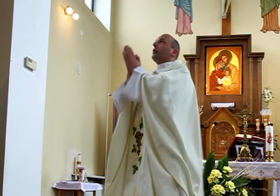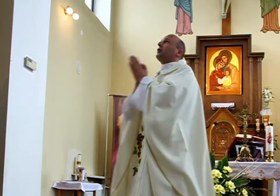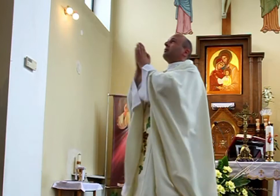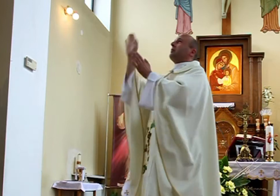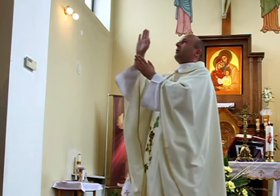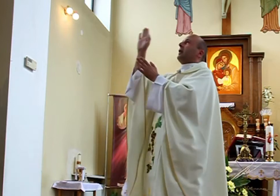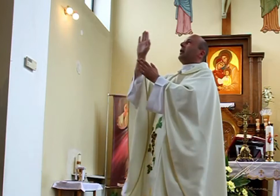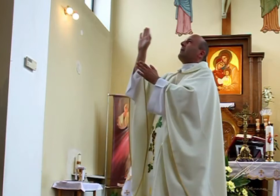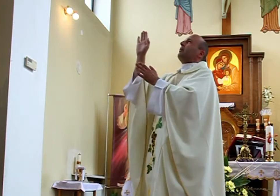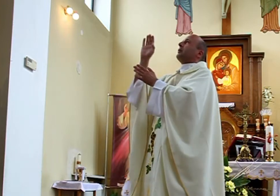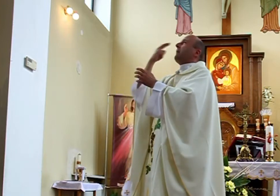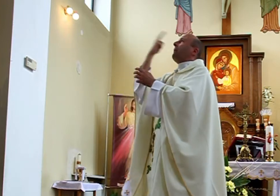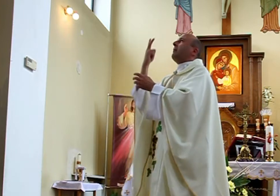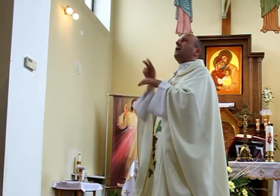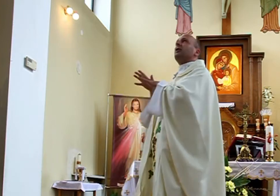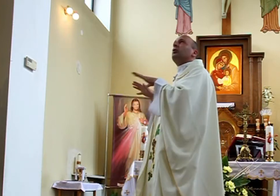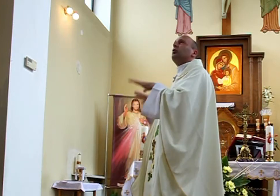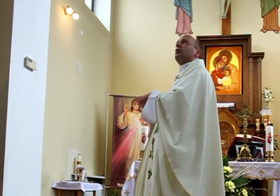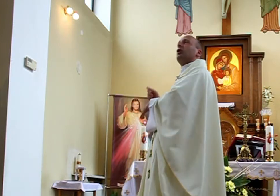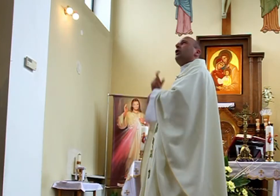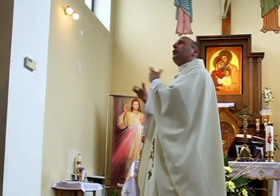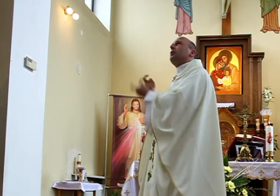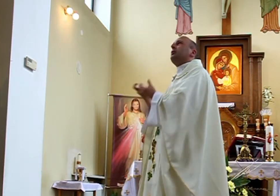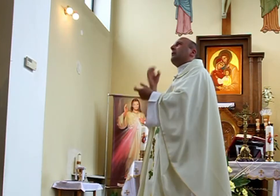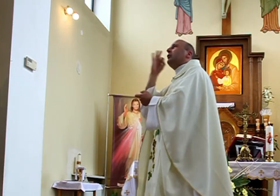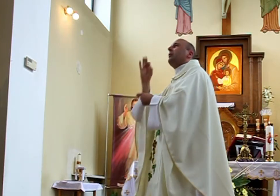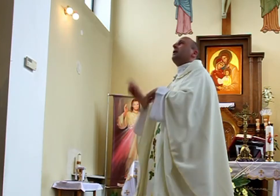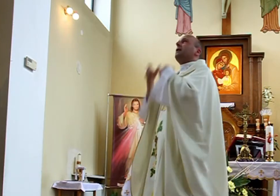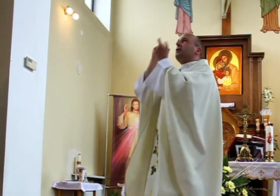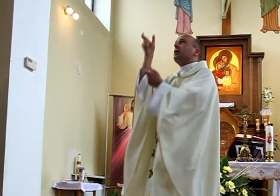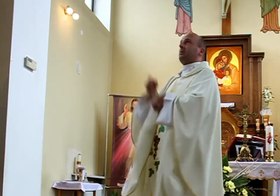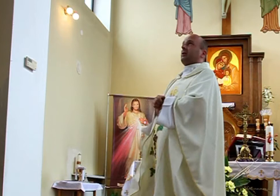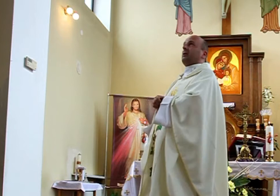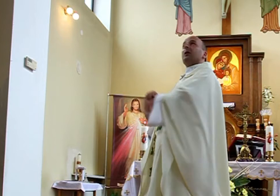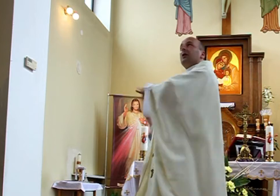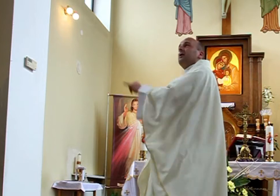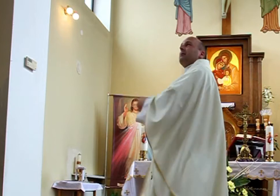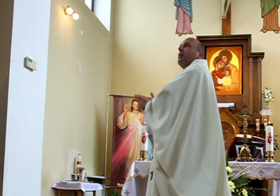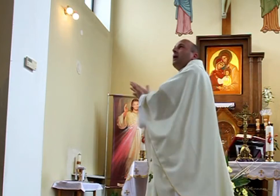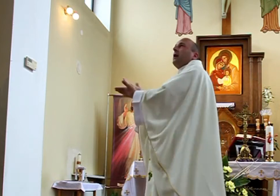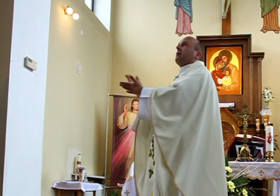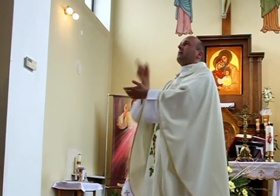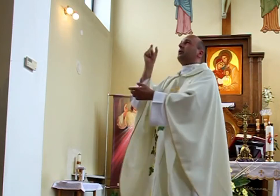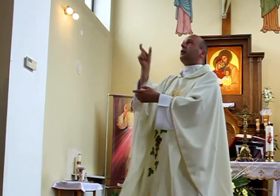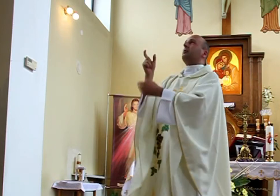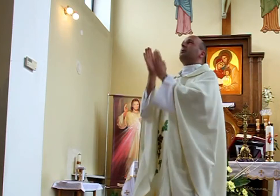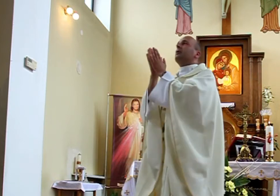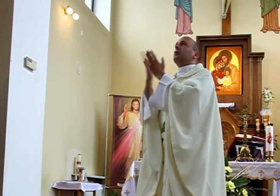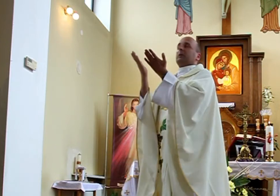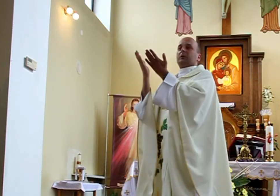prosimy Boga: Boże, popatrz, jak dużo zrobiłem dobra dla Ciebie. Innym pomagałem, Tobie modliłem się,